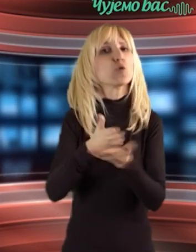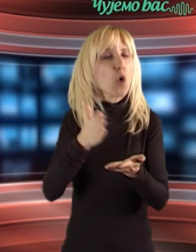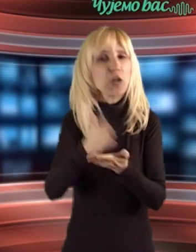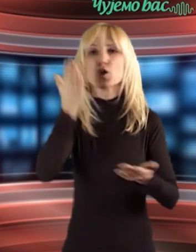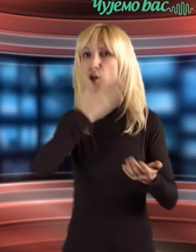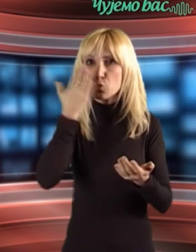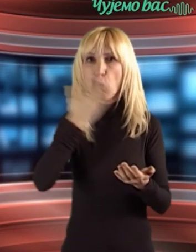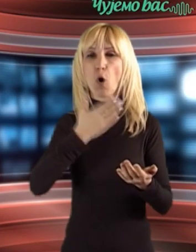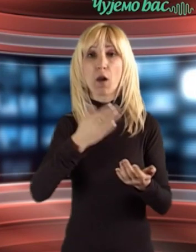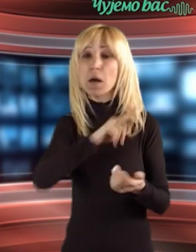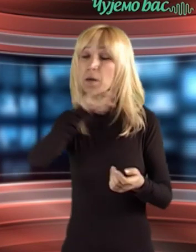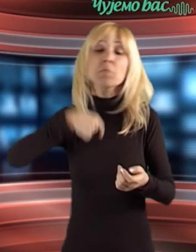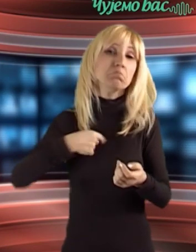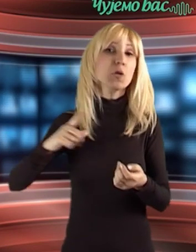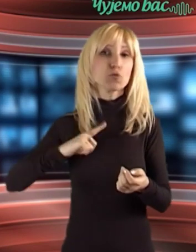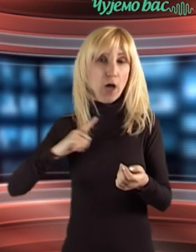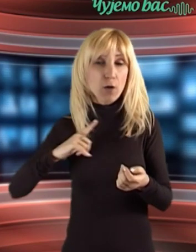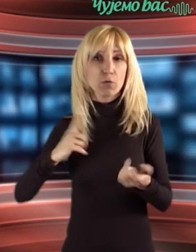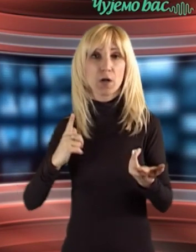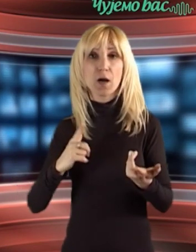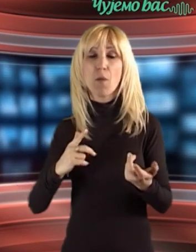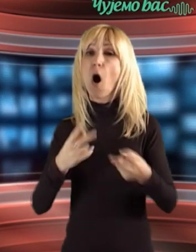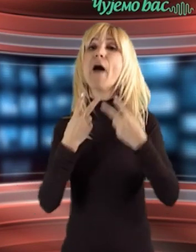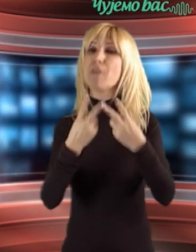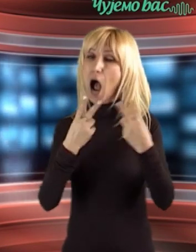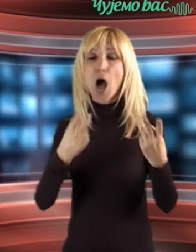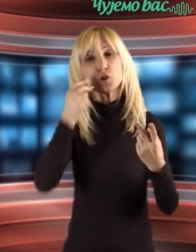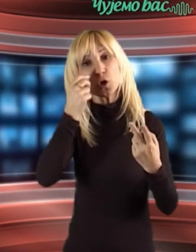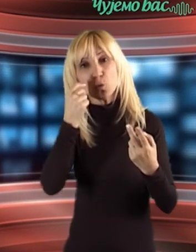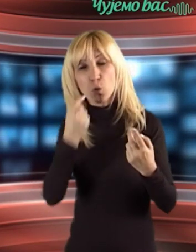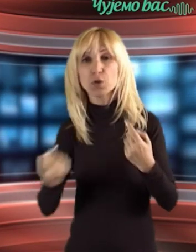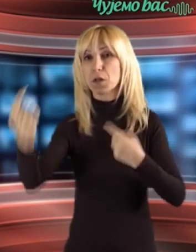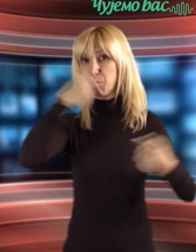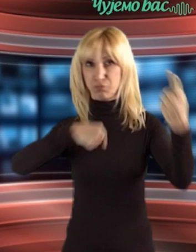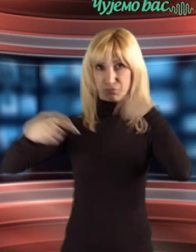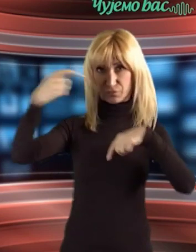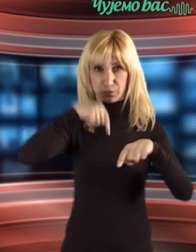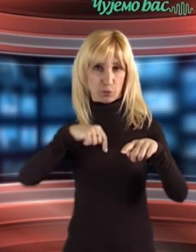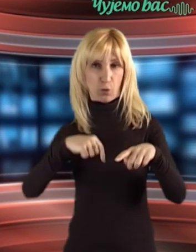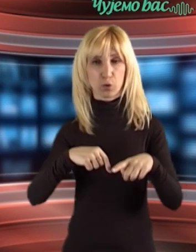takvu školu. I mi očekujemo puno važnih ljudi iz tog sveta